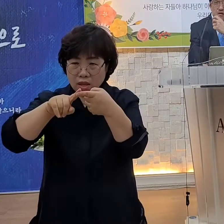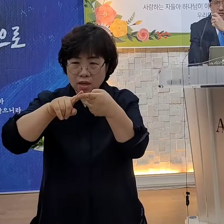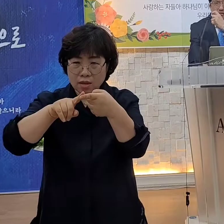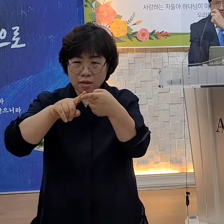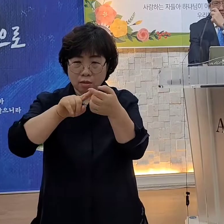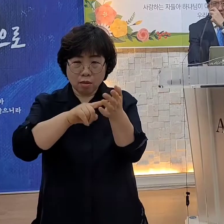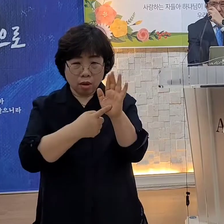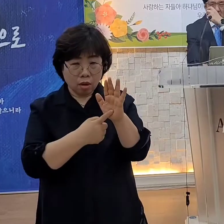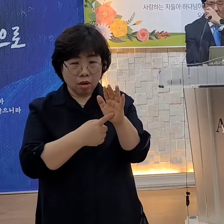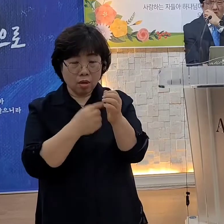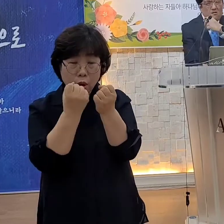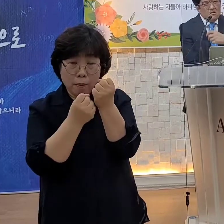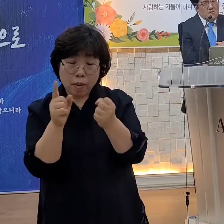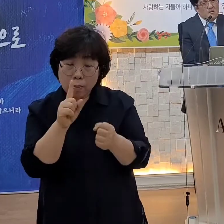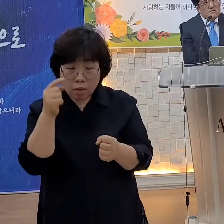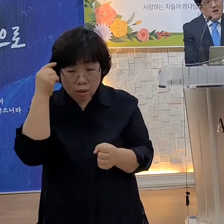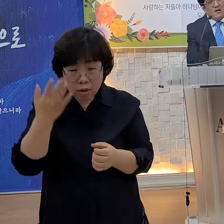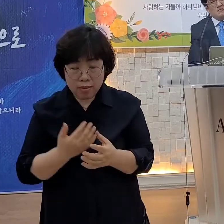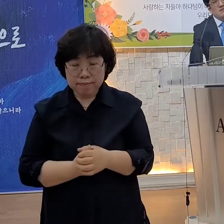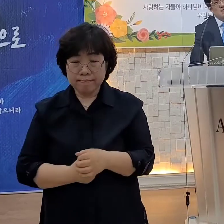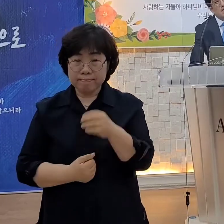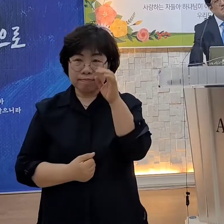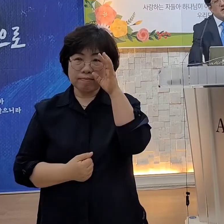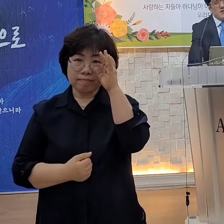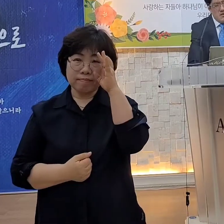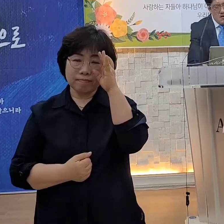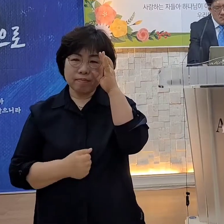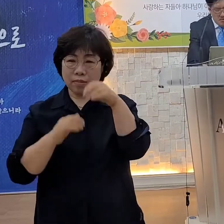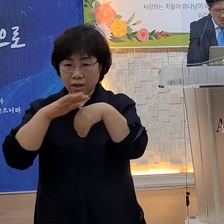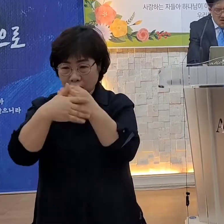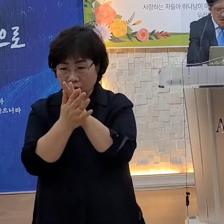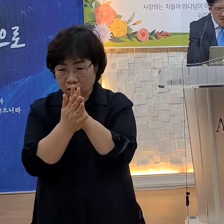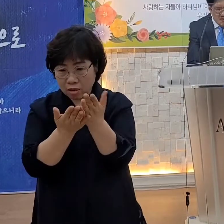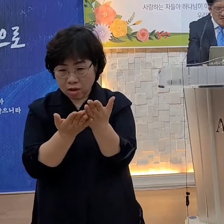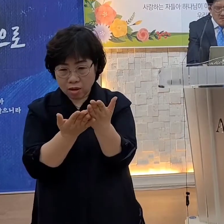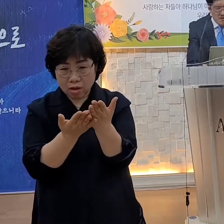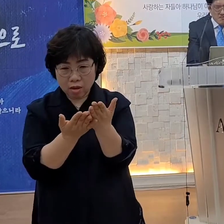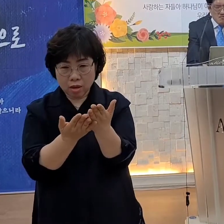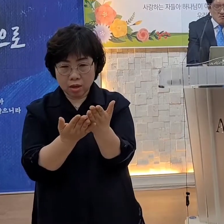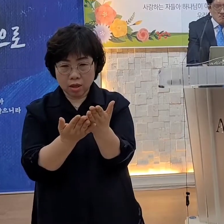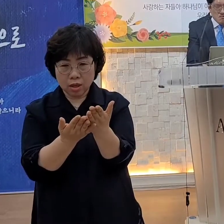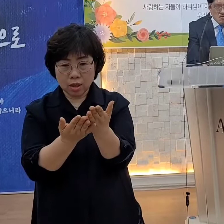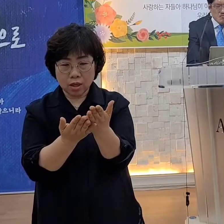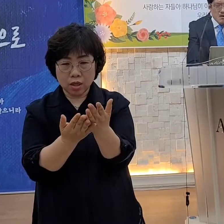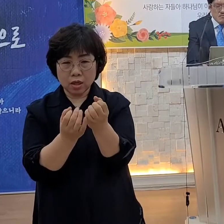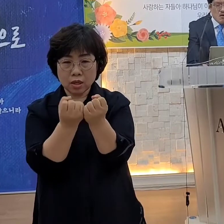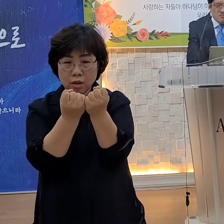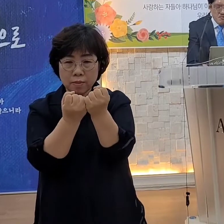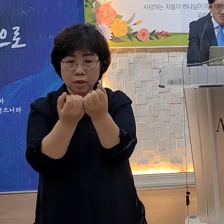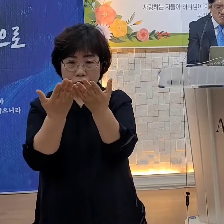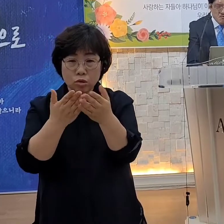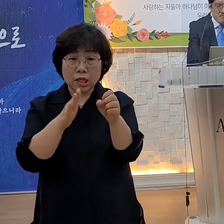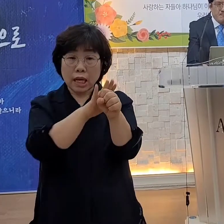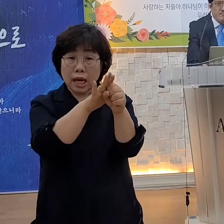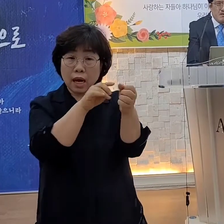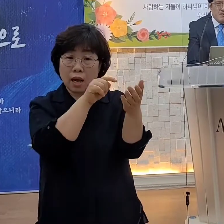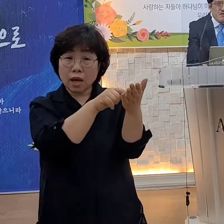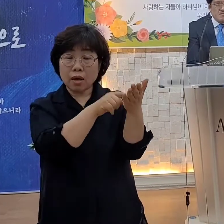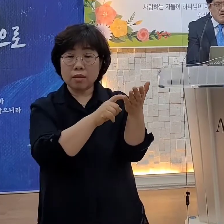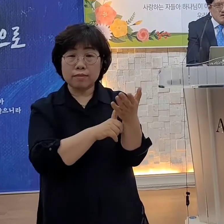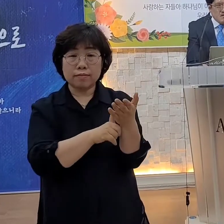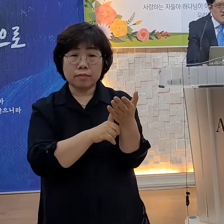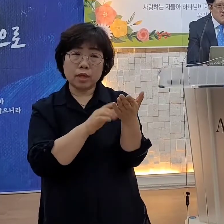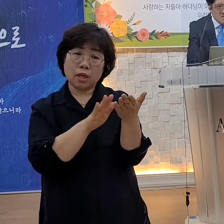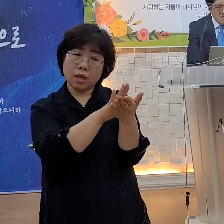잘 이해하셔야 돼요. 자, 성경이 말하는 사랑은 뭔가? 여러분 고린도전서 13장을 보면요.